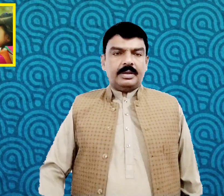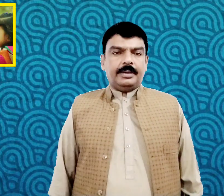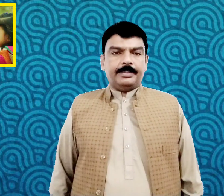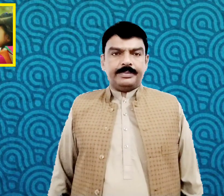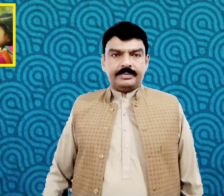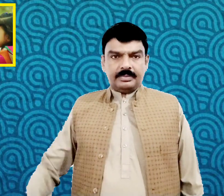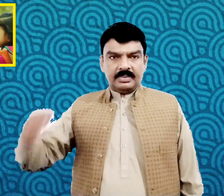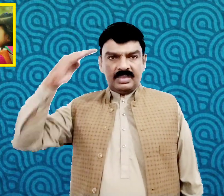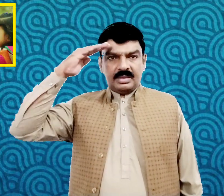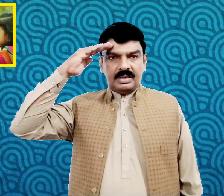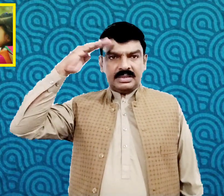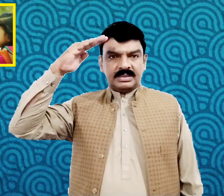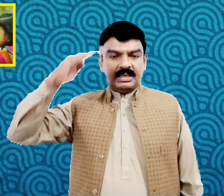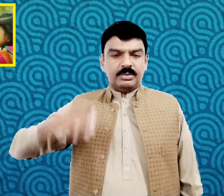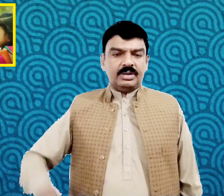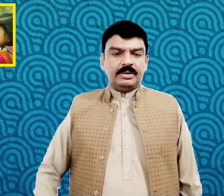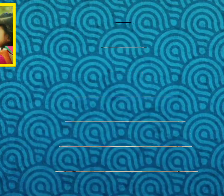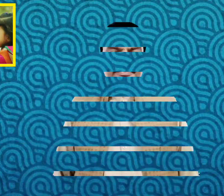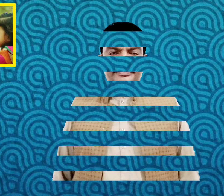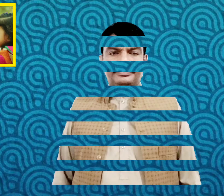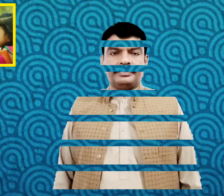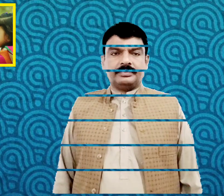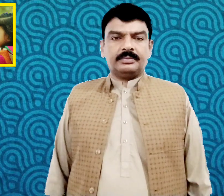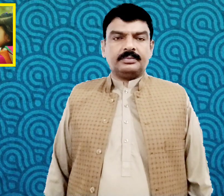बिस्मिल्लाहिर्रहमानिर्रहीम। अस्सलाम वालेकुम।